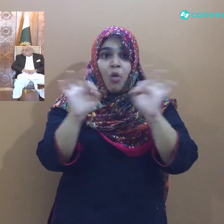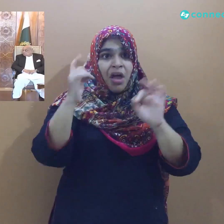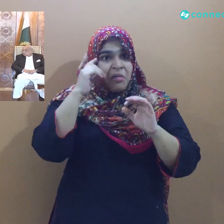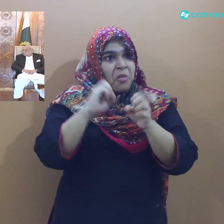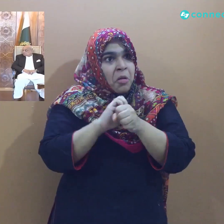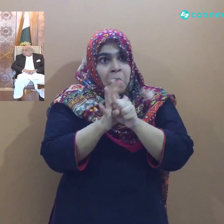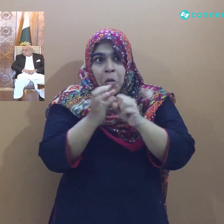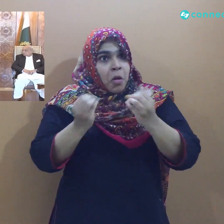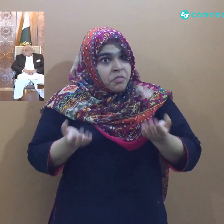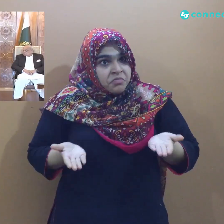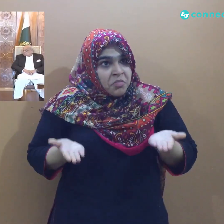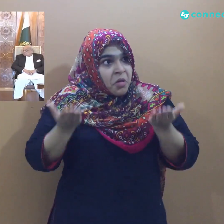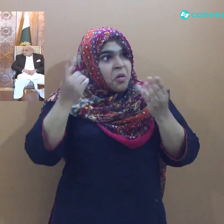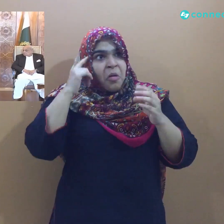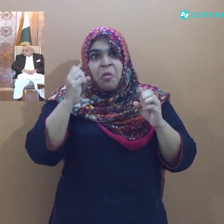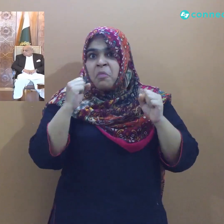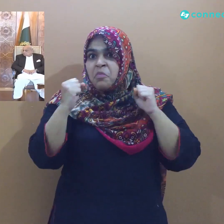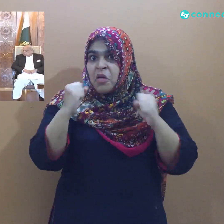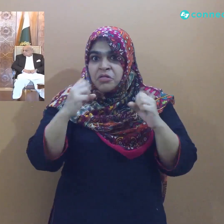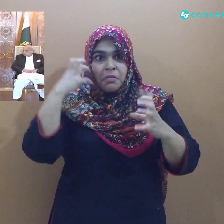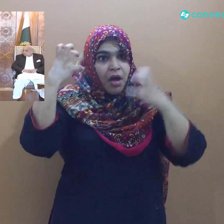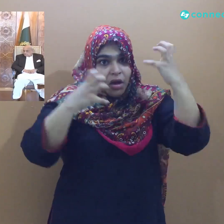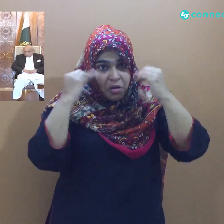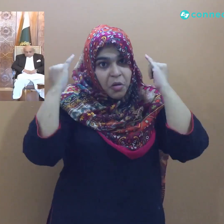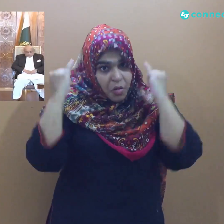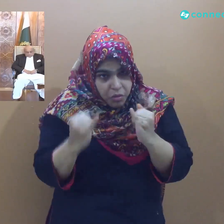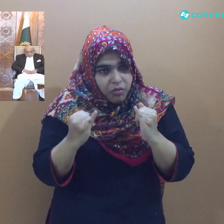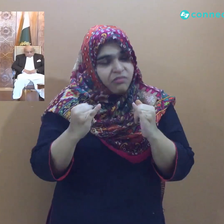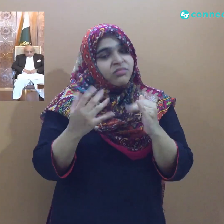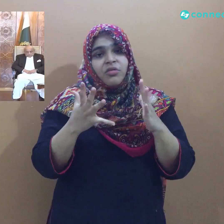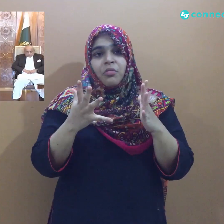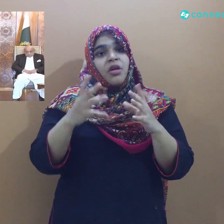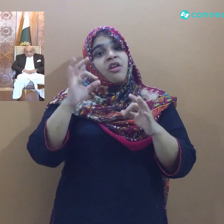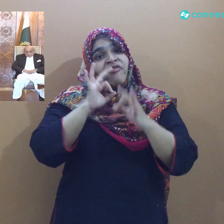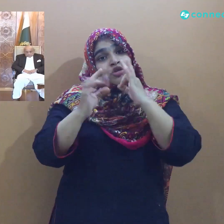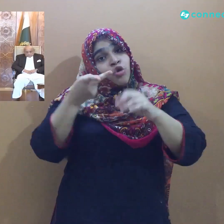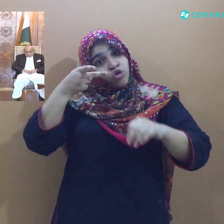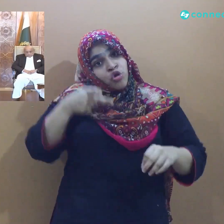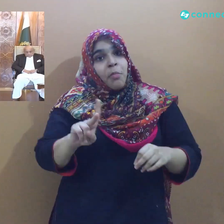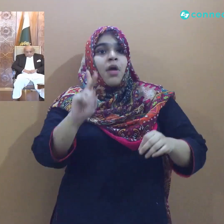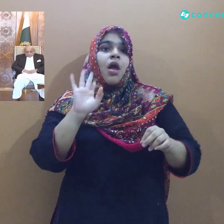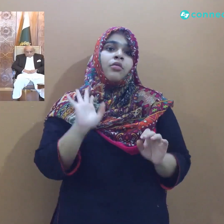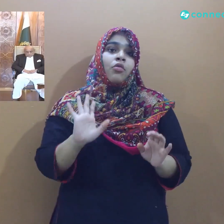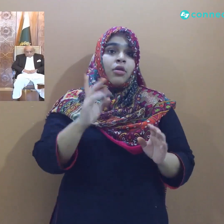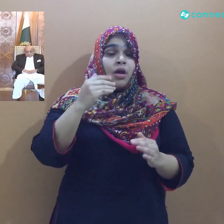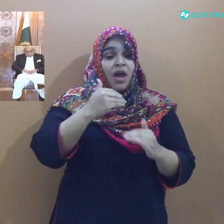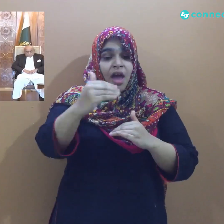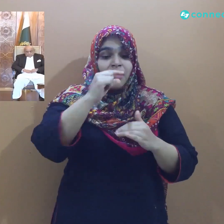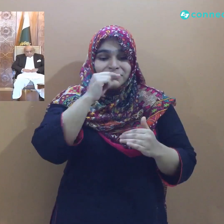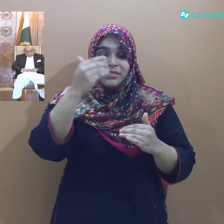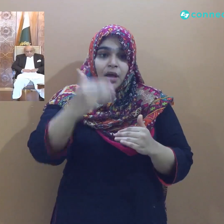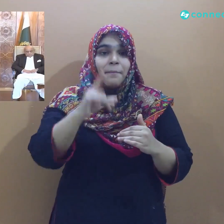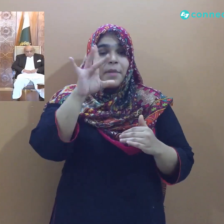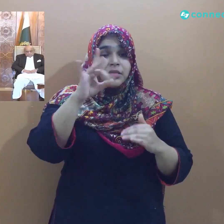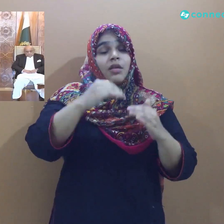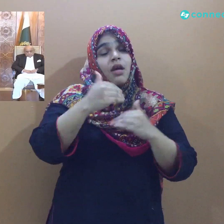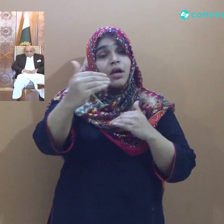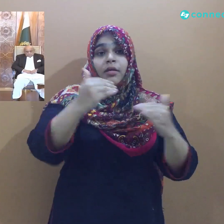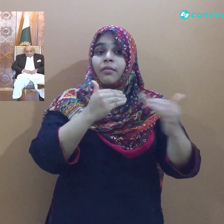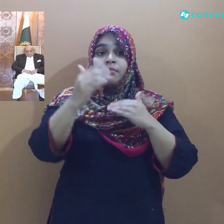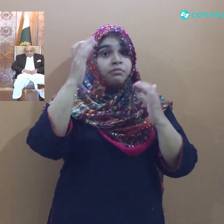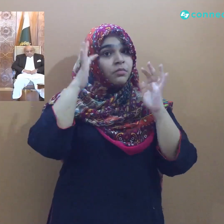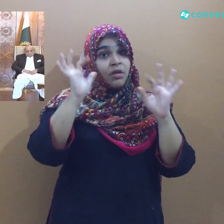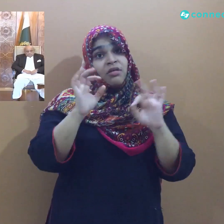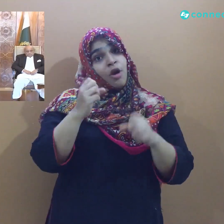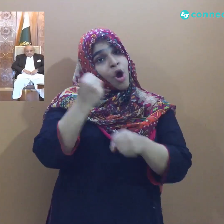حالات ایسے ہوں تو آپ ان کی تعداد کو مختصر اور بھی مختصر کر سکتے ہیں۔ اس بات کا بھی حکومت